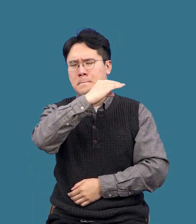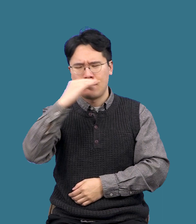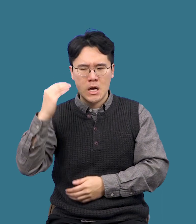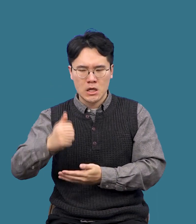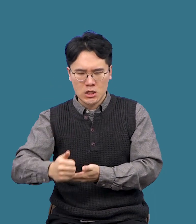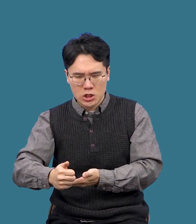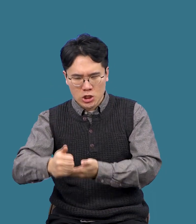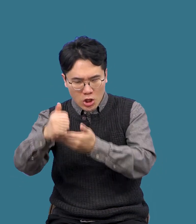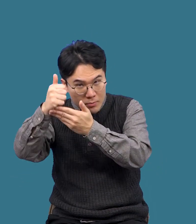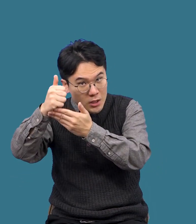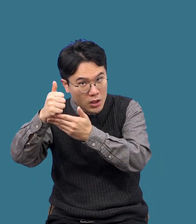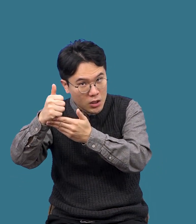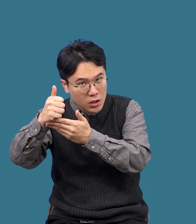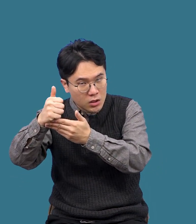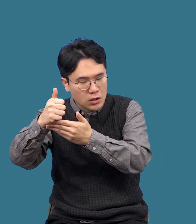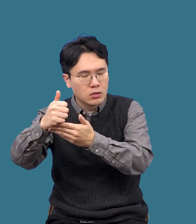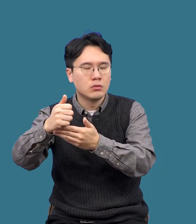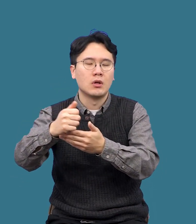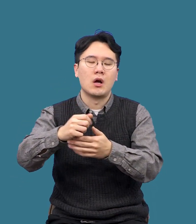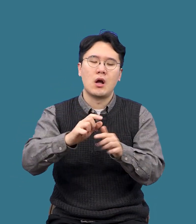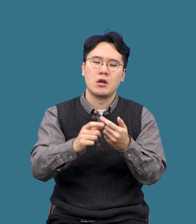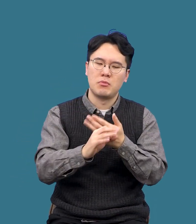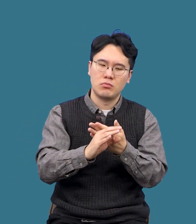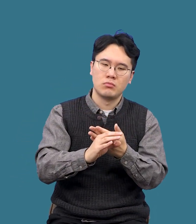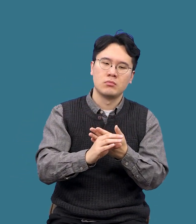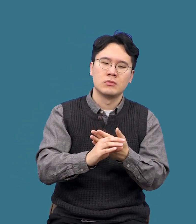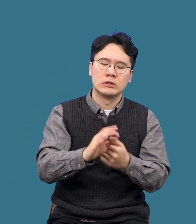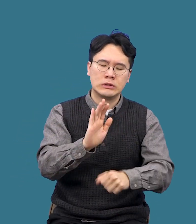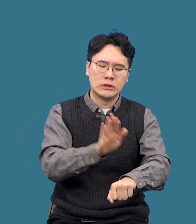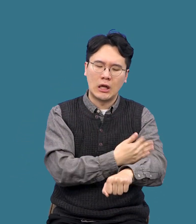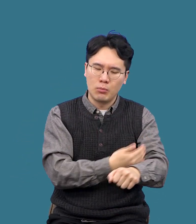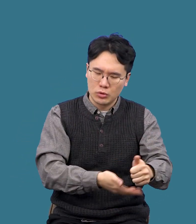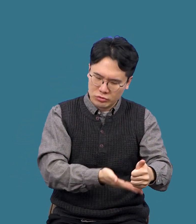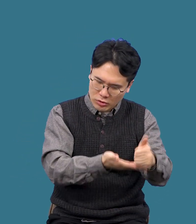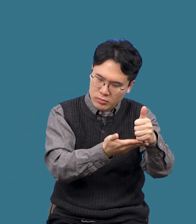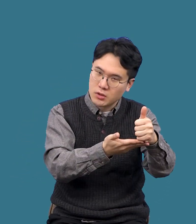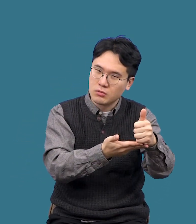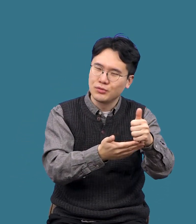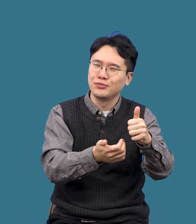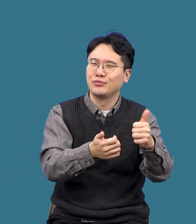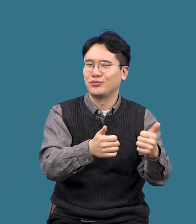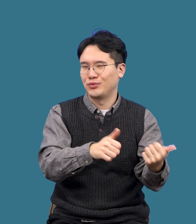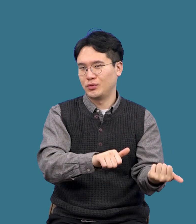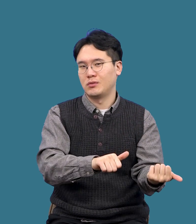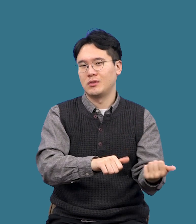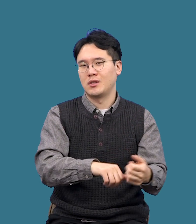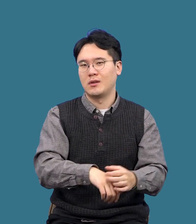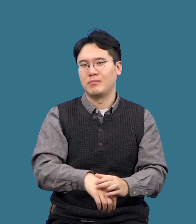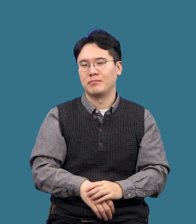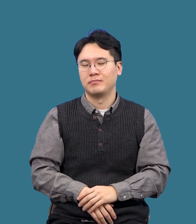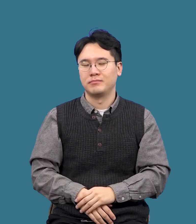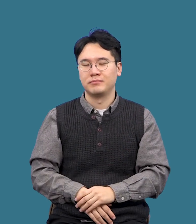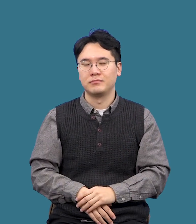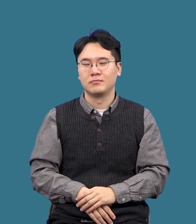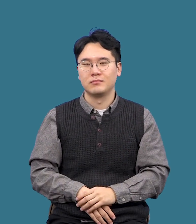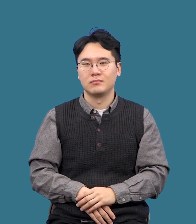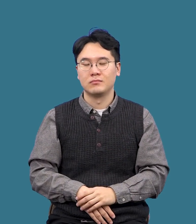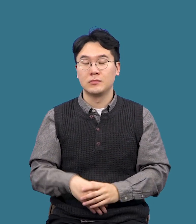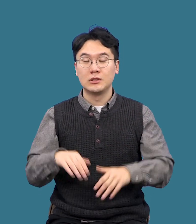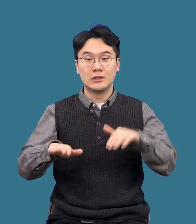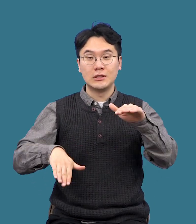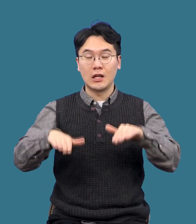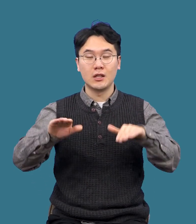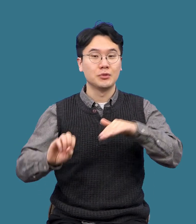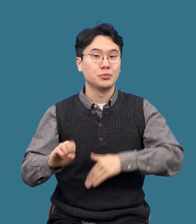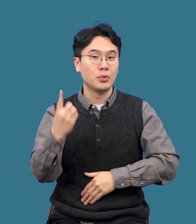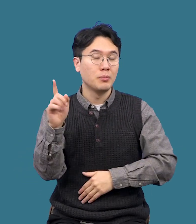것인가 아니면 죽을 것인가? 무엇이 이런 차이를 낳았을까요? 지금은 우리는